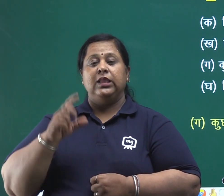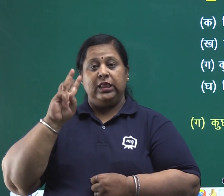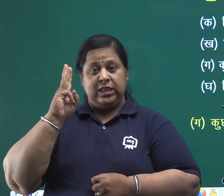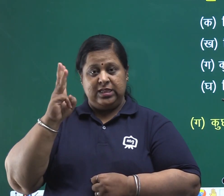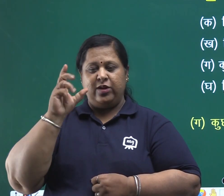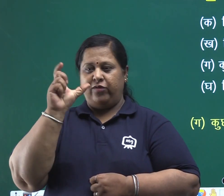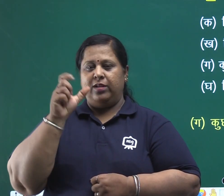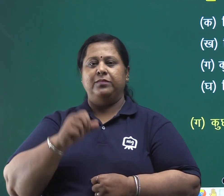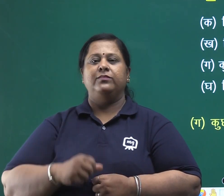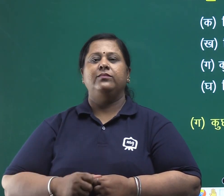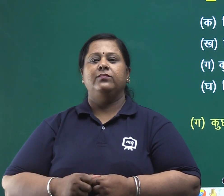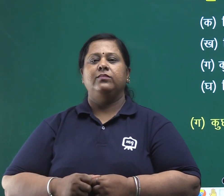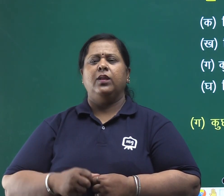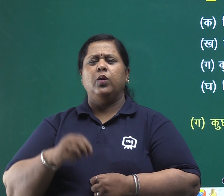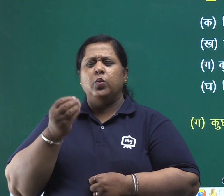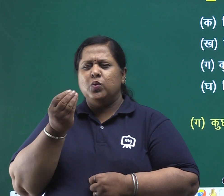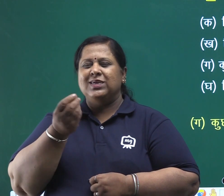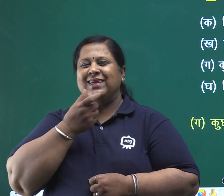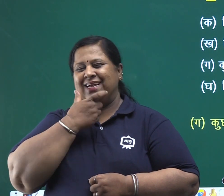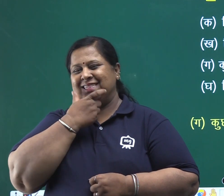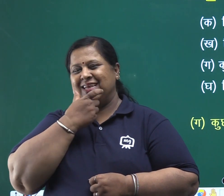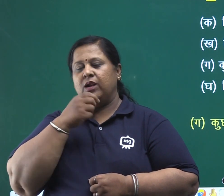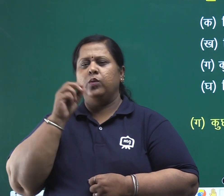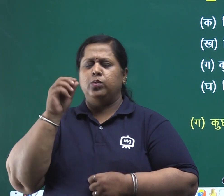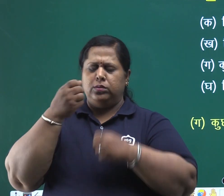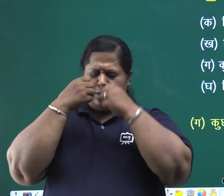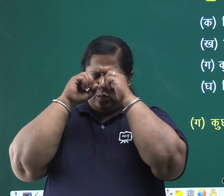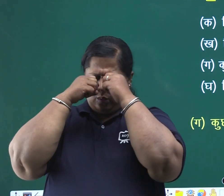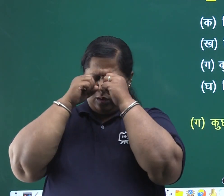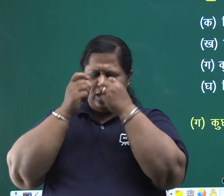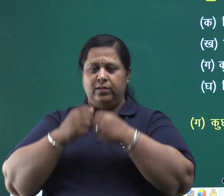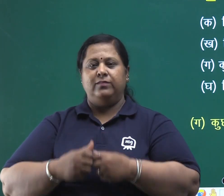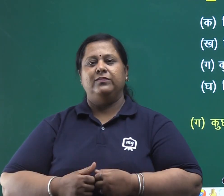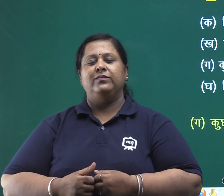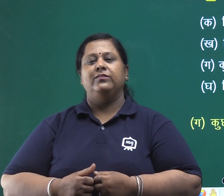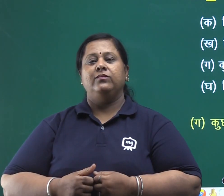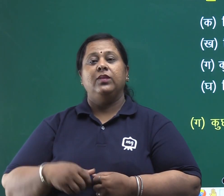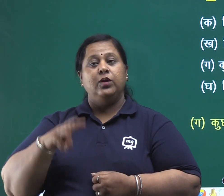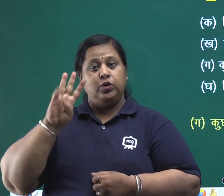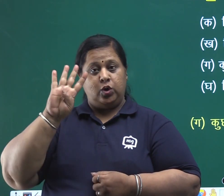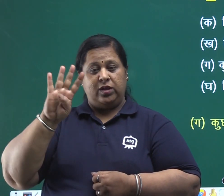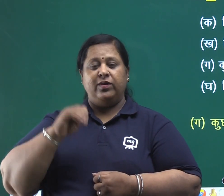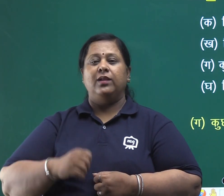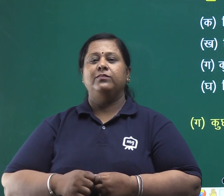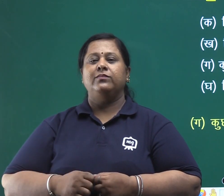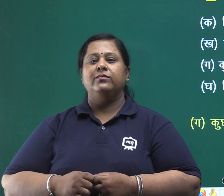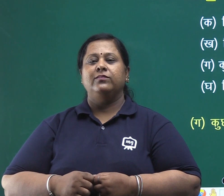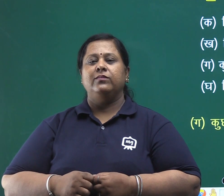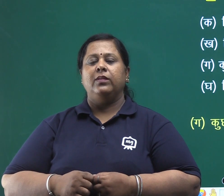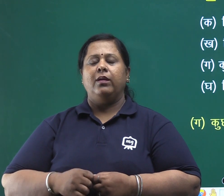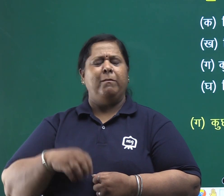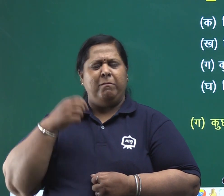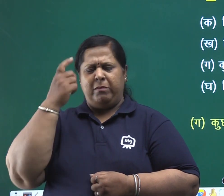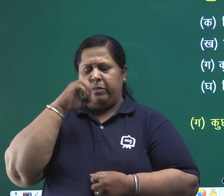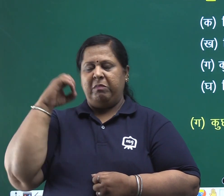तीसरा विकल्प कुछ हंसकर कुछ रोकर और चौथा विकल्प बिना